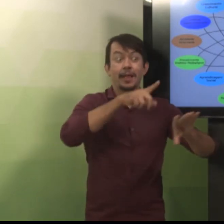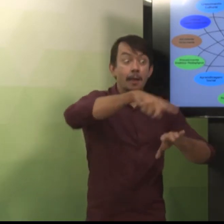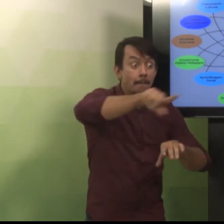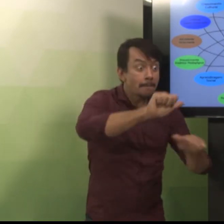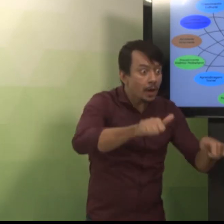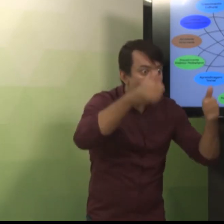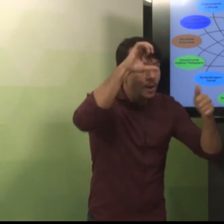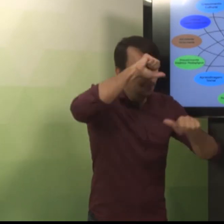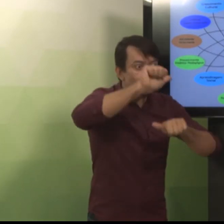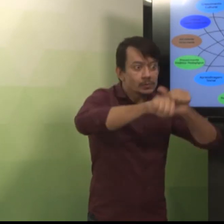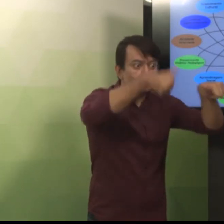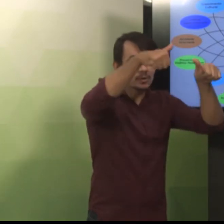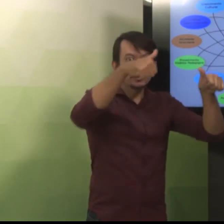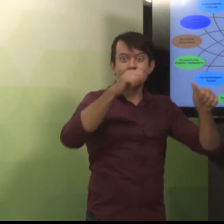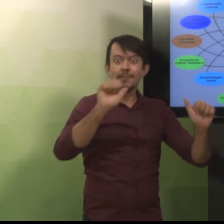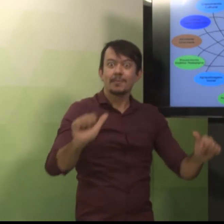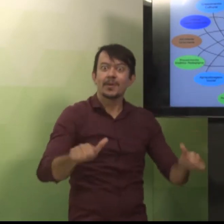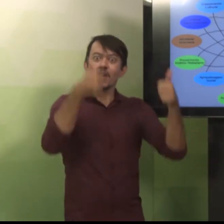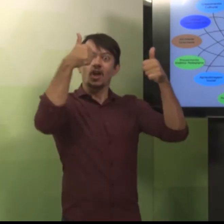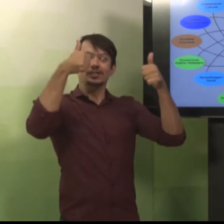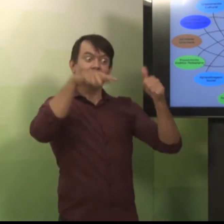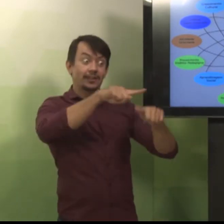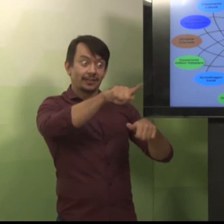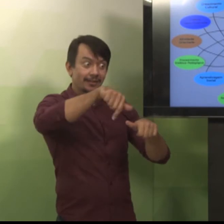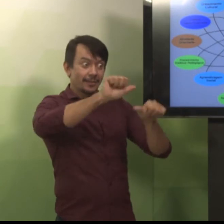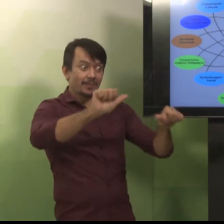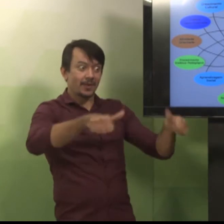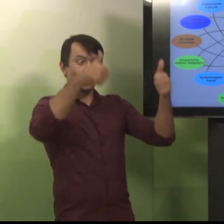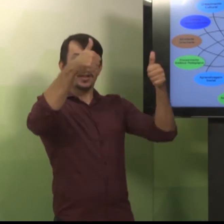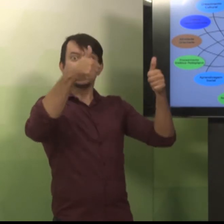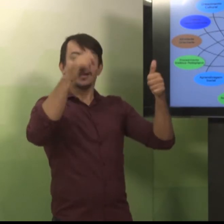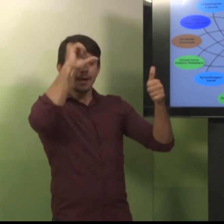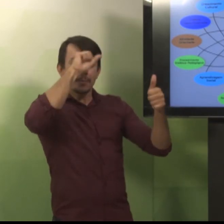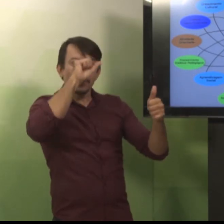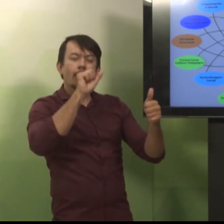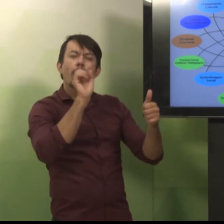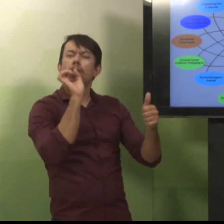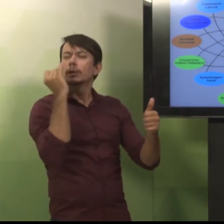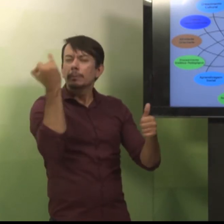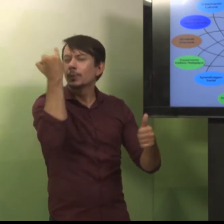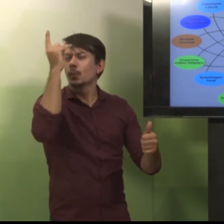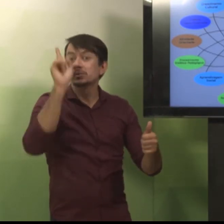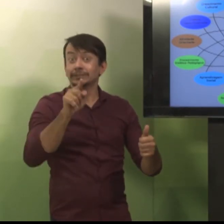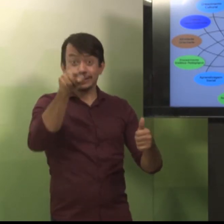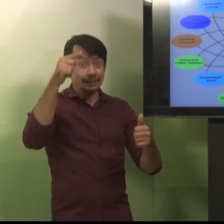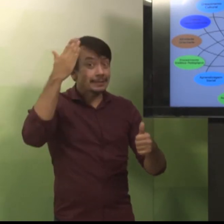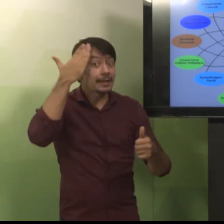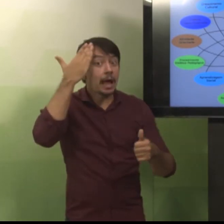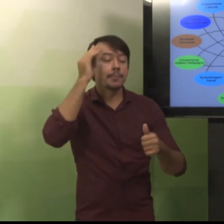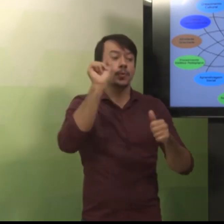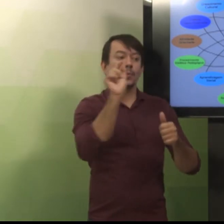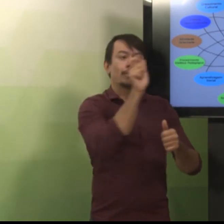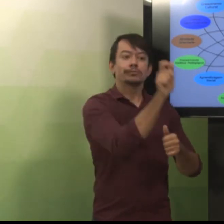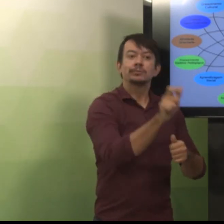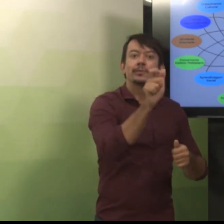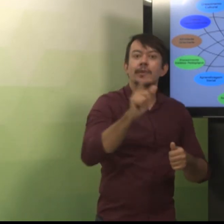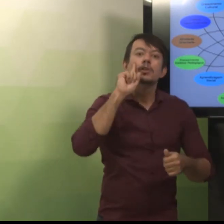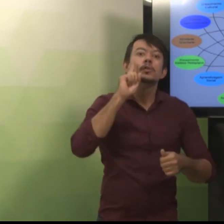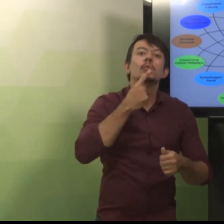ensino para que esse aluno ele tenha um melhor aproveitamento, um melhor aprendizado. Você sabe que